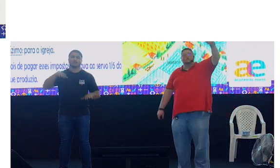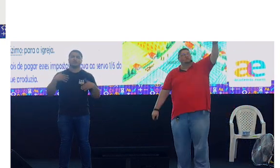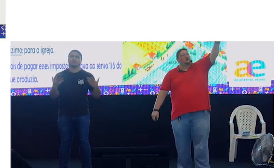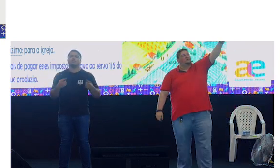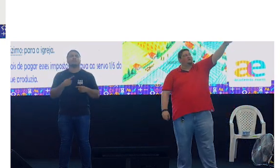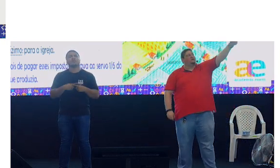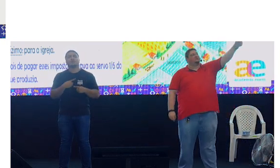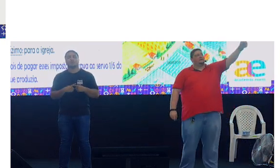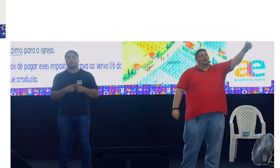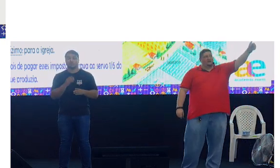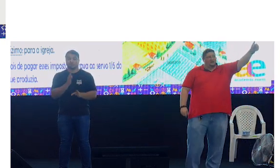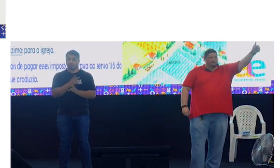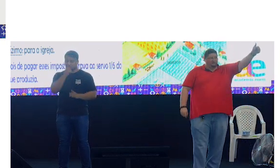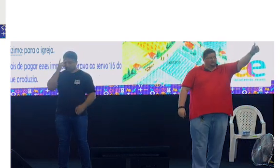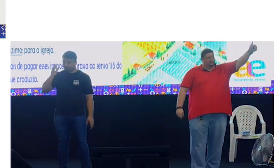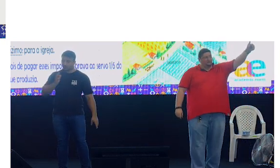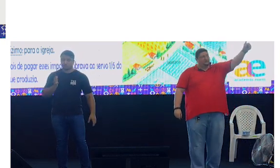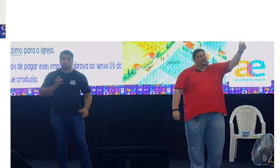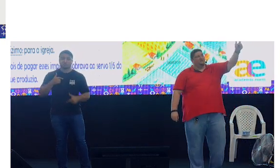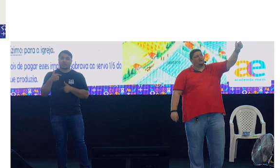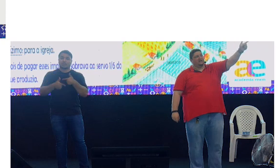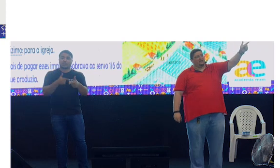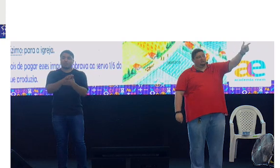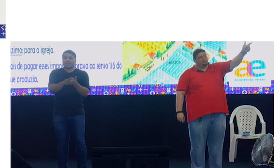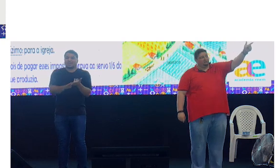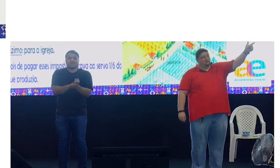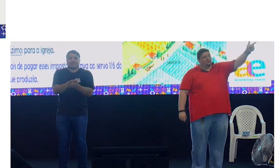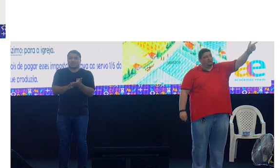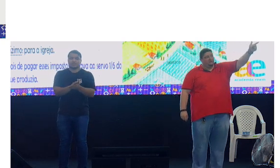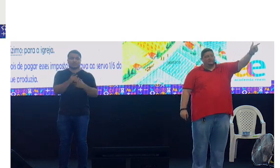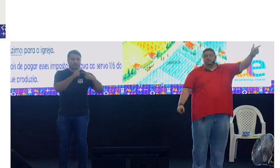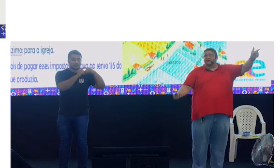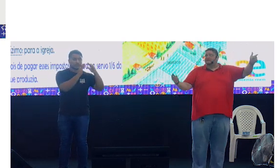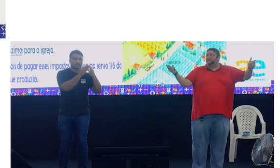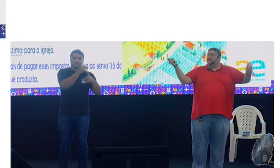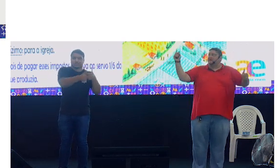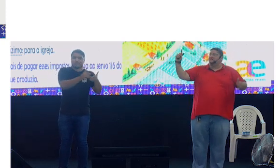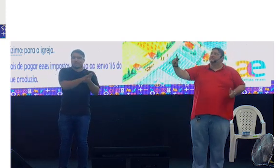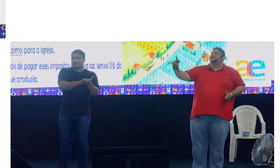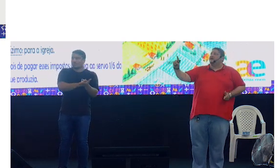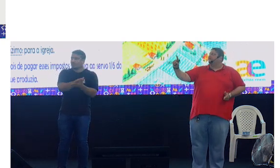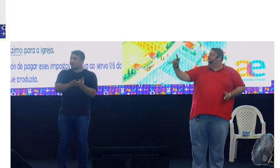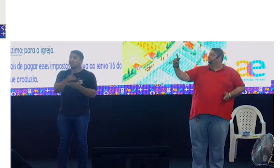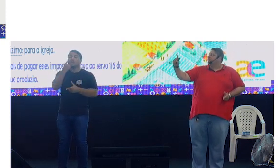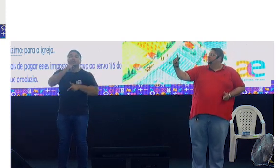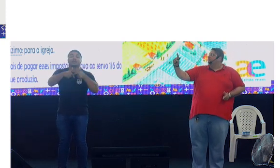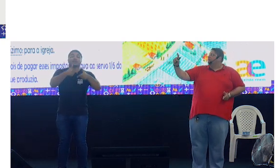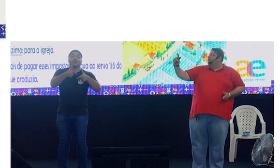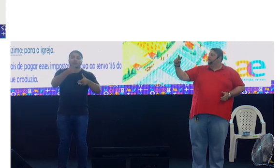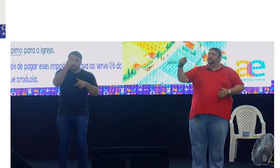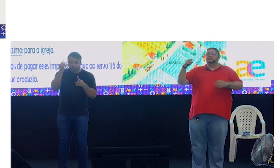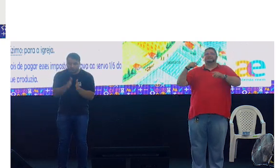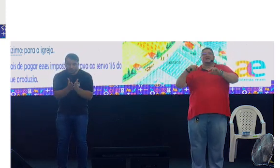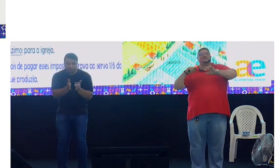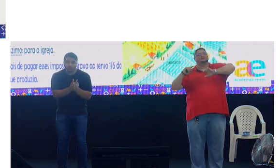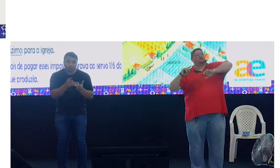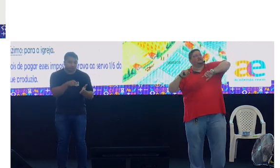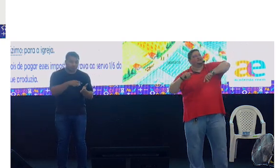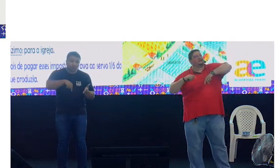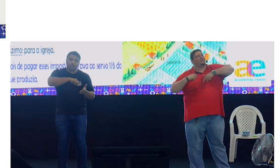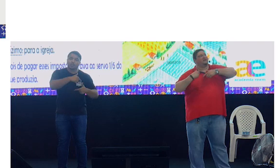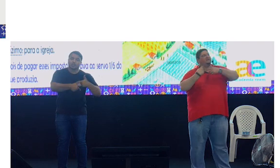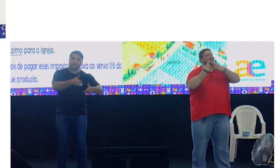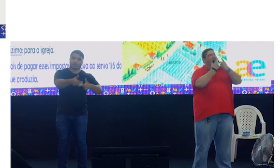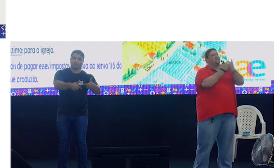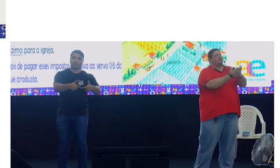importante? O nobre não trabalhava, nem o clero. Então quem trabalhava é o servo. Então o servo